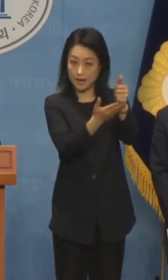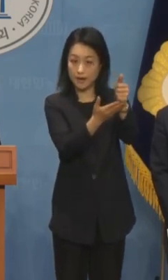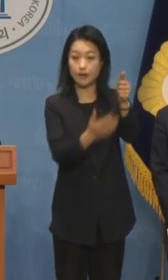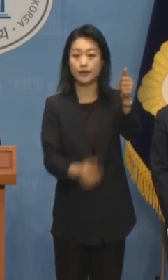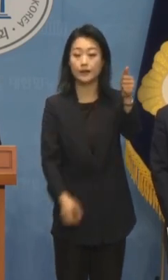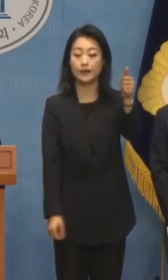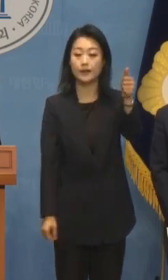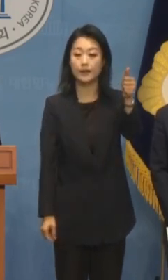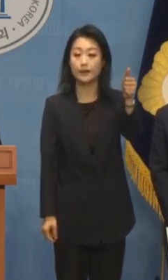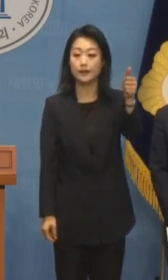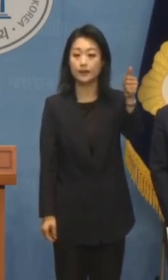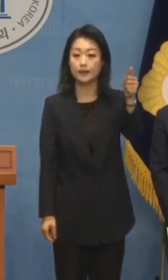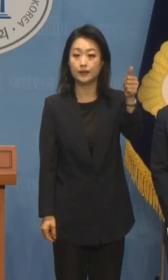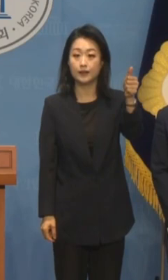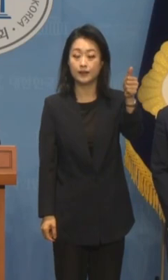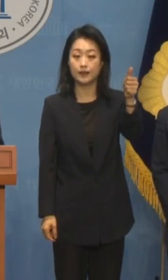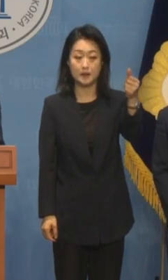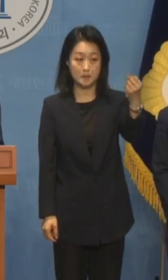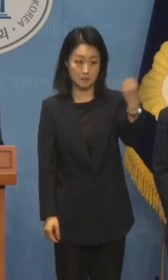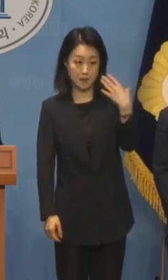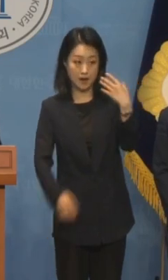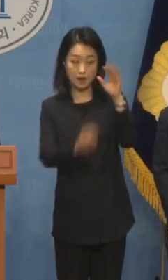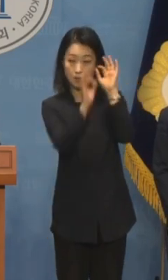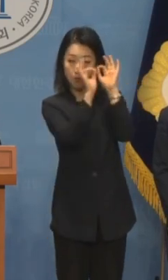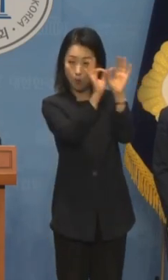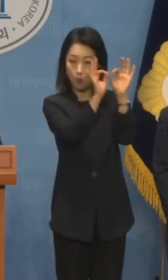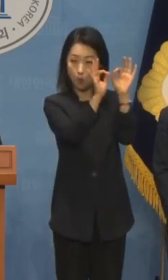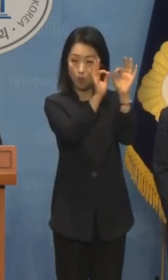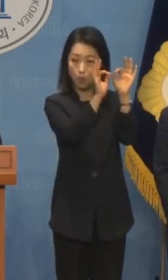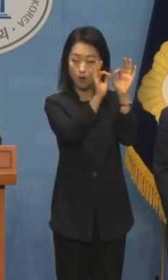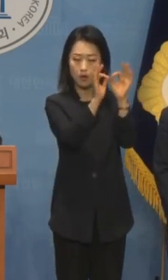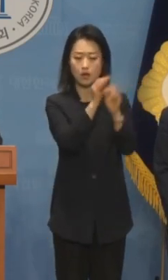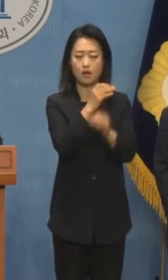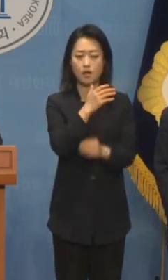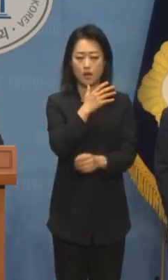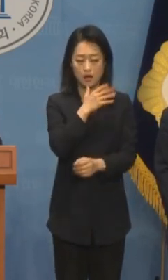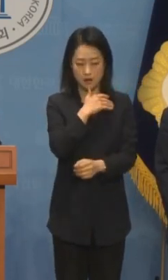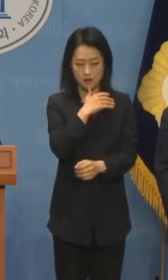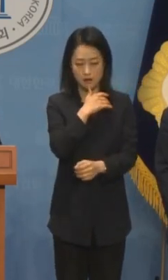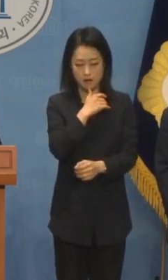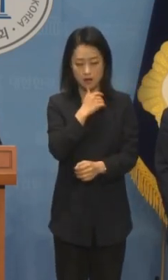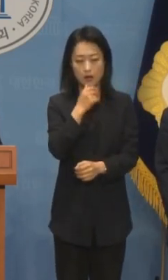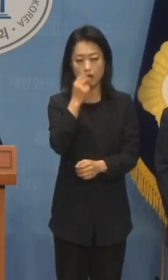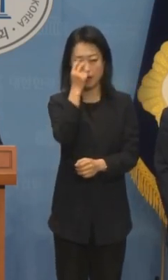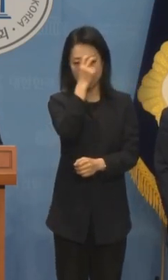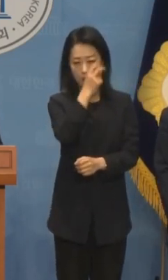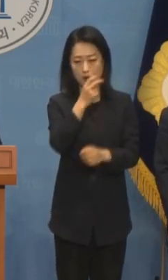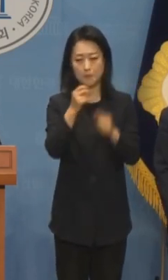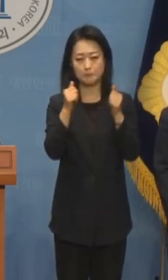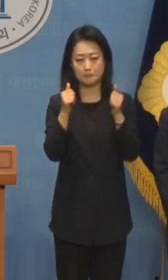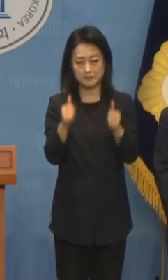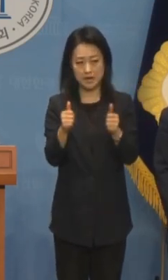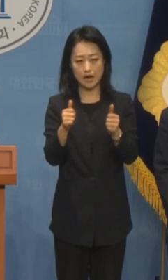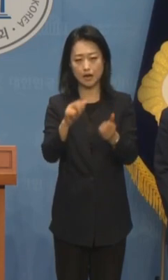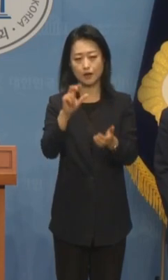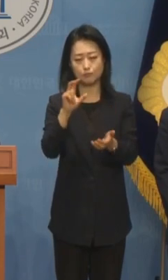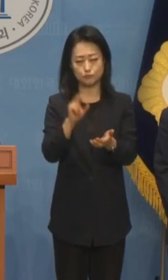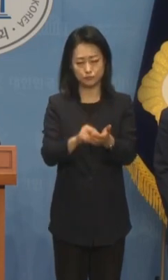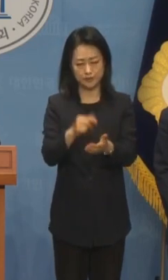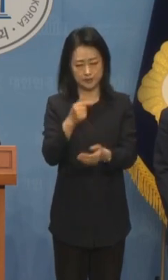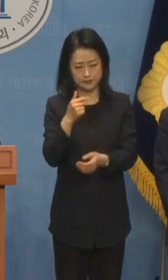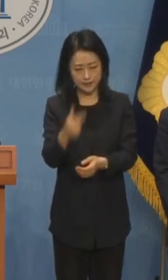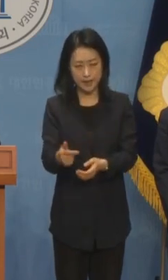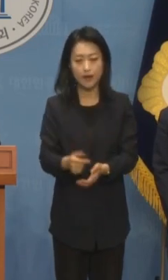그 반응을 보고, 아, 이거 정말 검찰이 잘못 나가도 한참 잘못